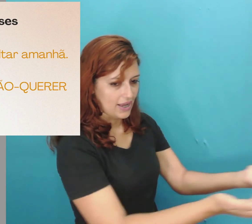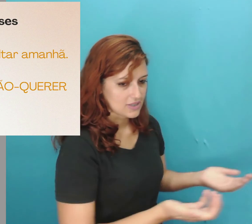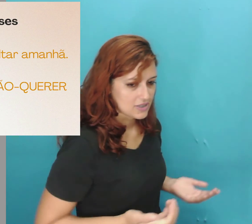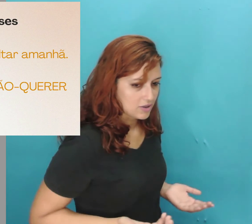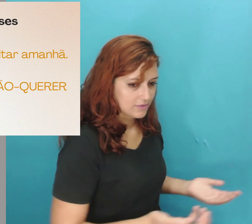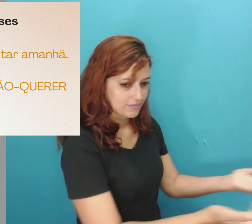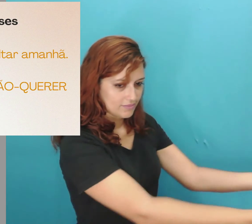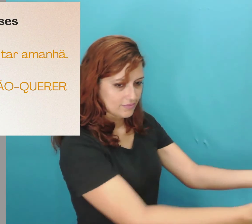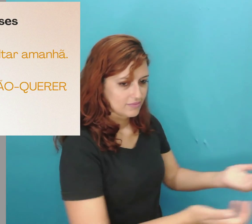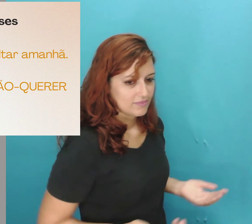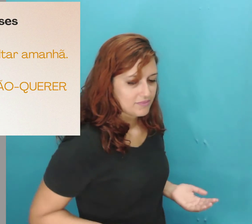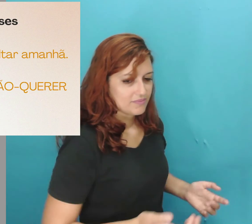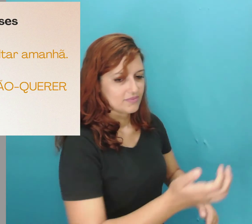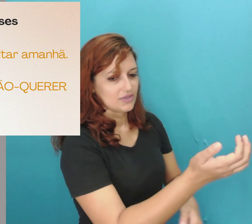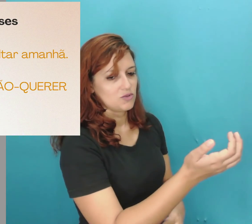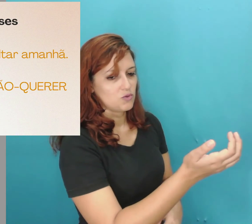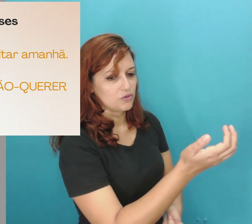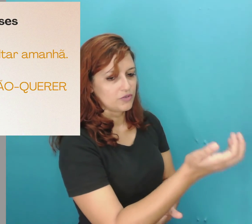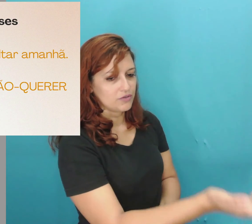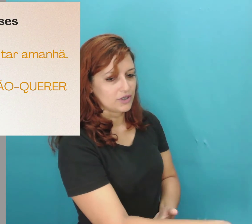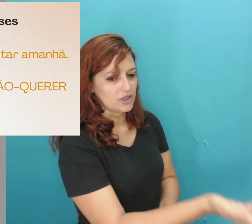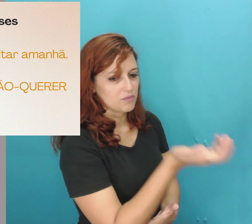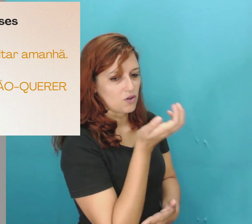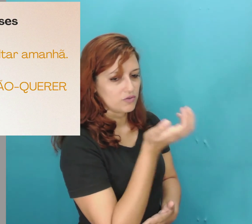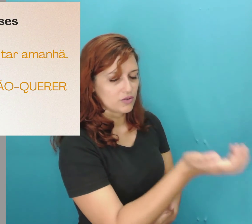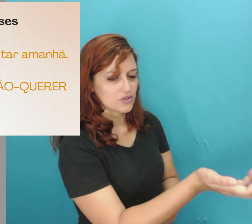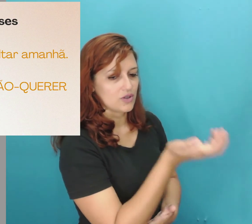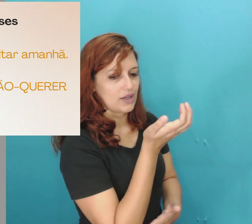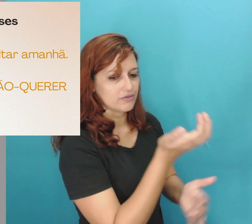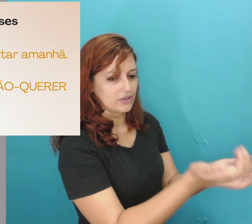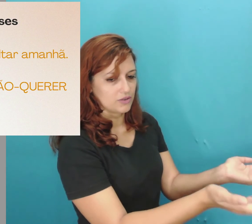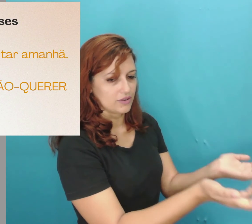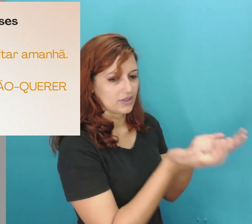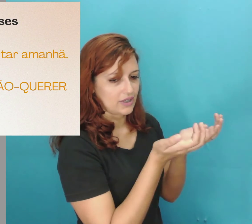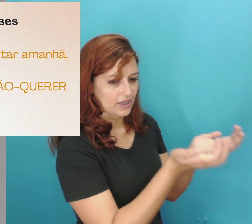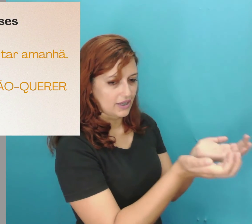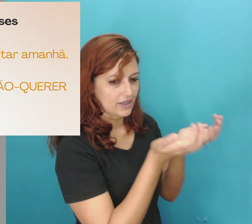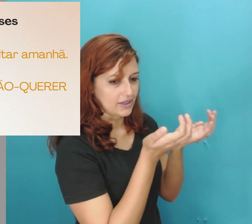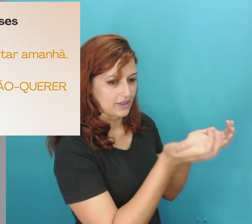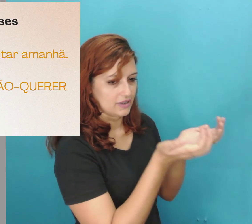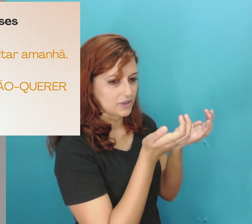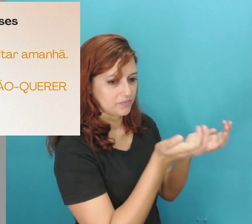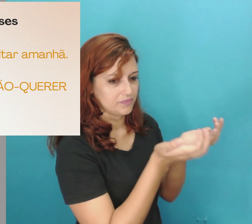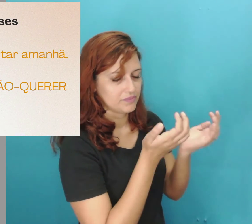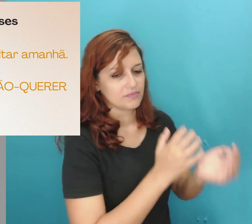assim. O cotovelo fica imóvel, eu só levanto. Querer.